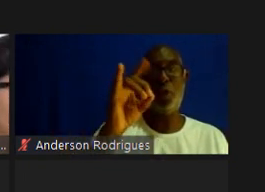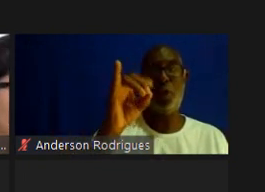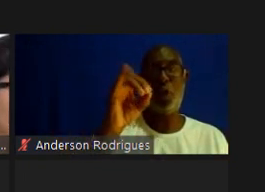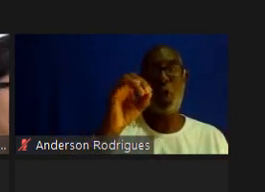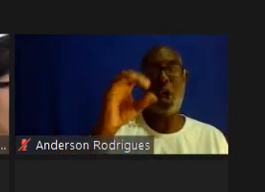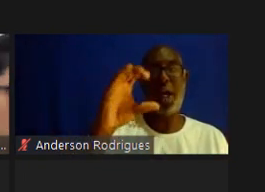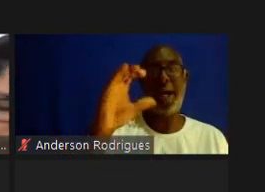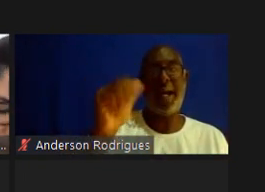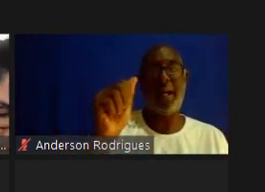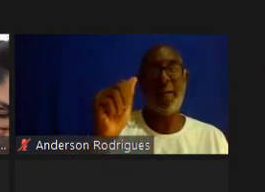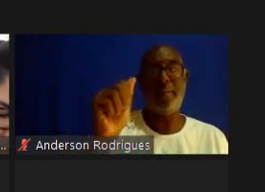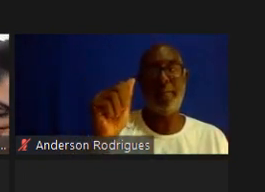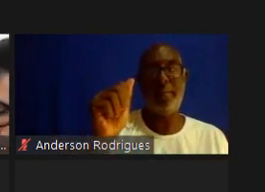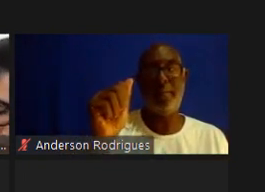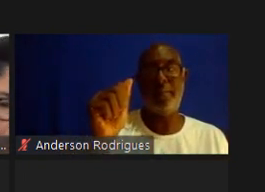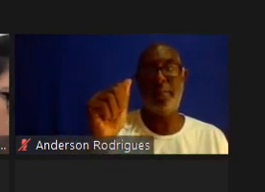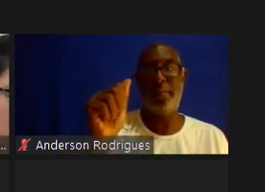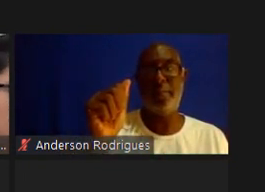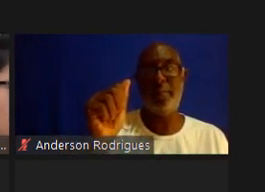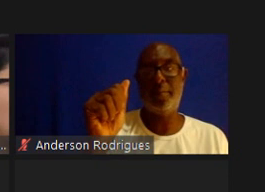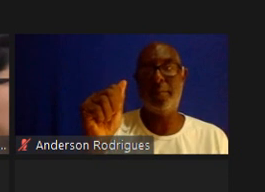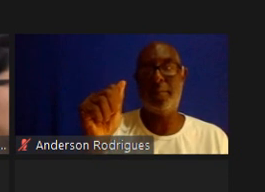mais...